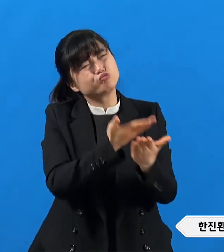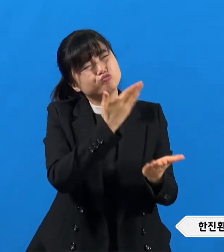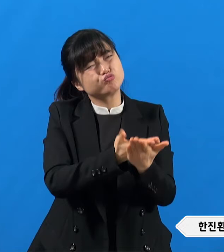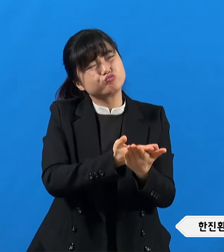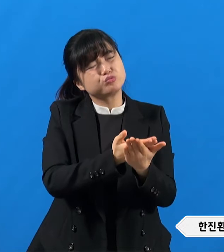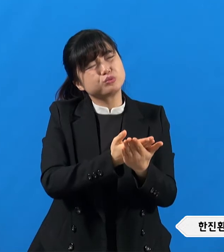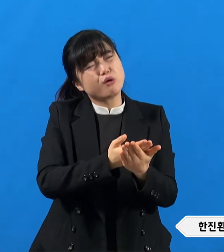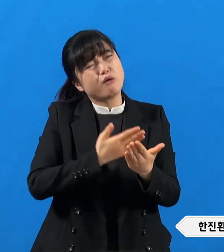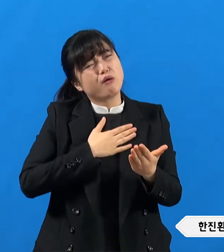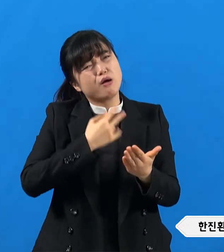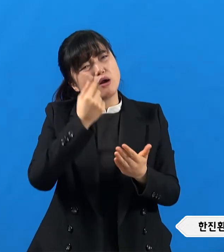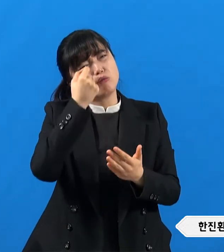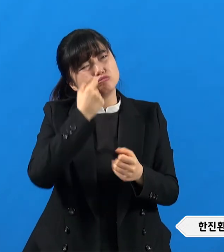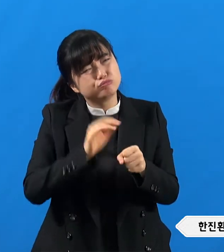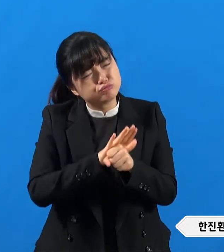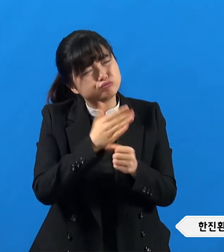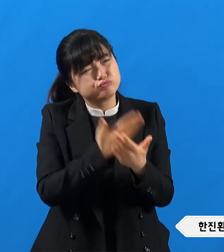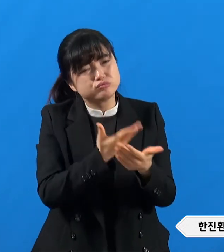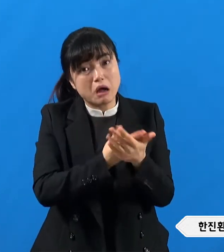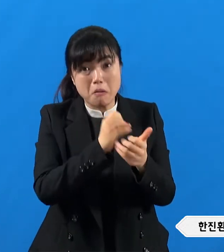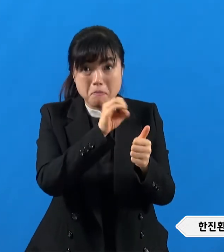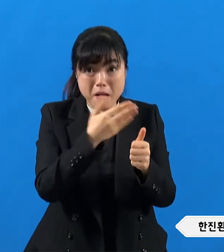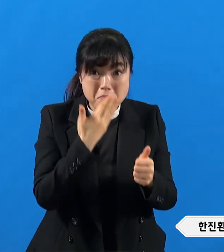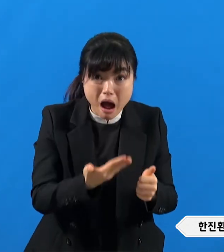말을 붙일 수가 있었겠습니까?